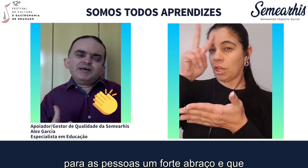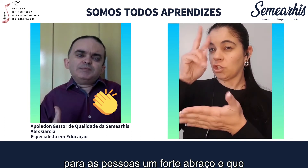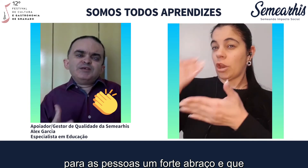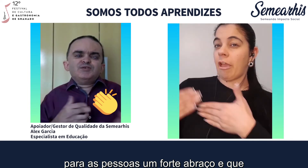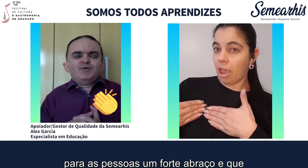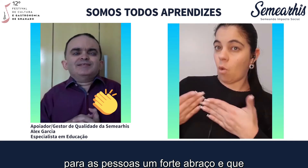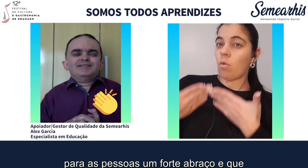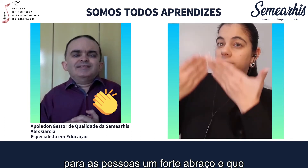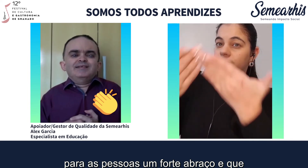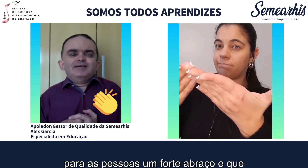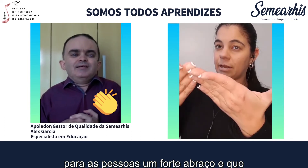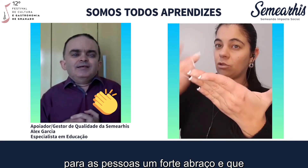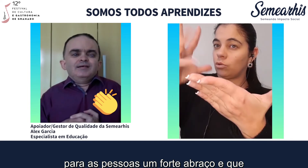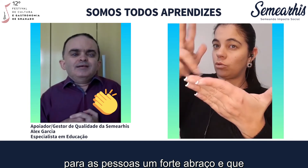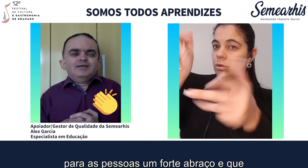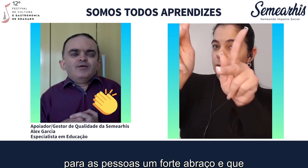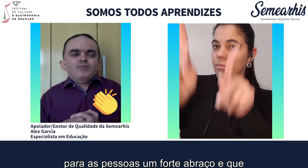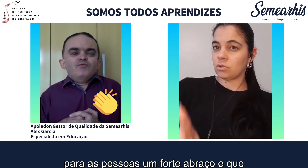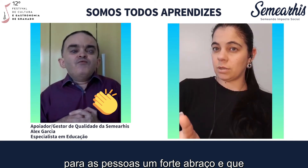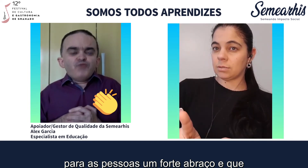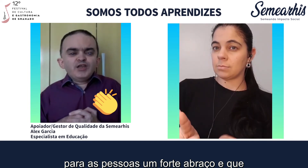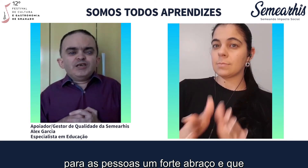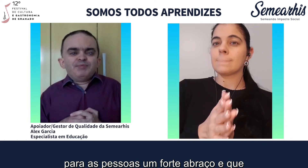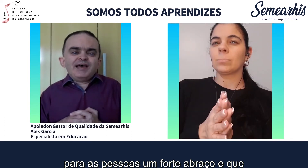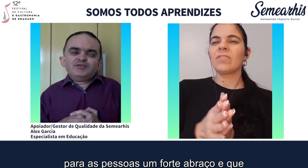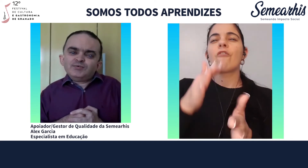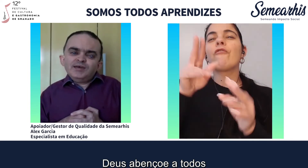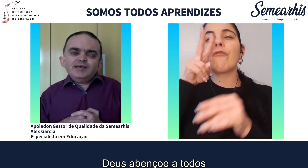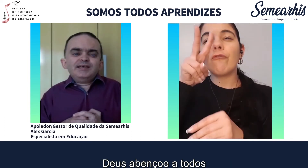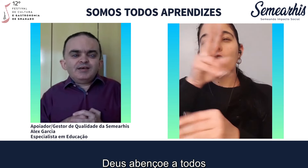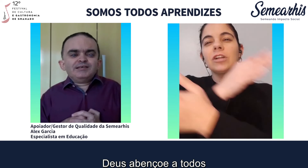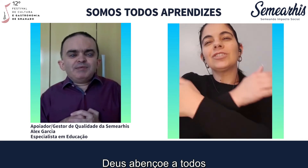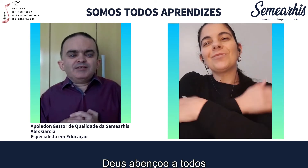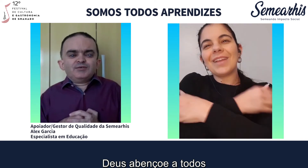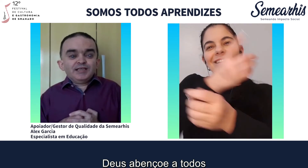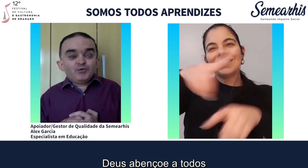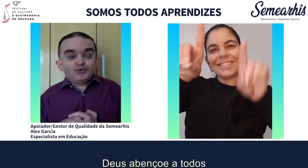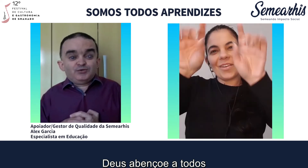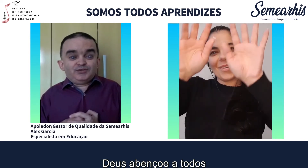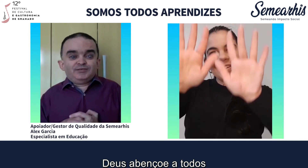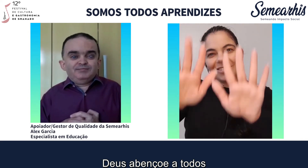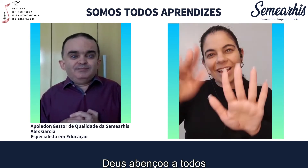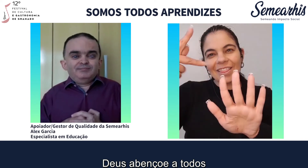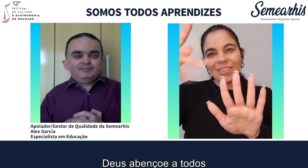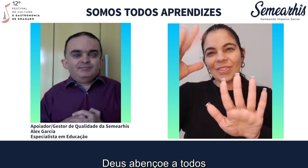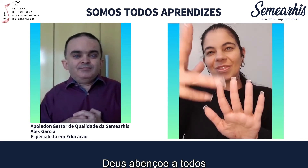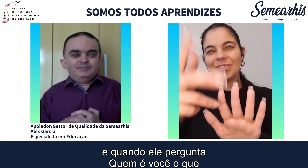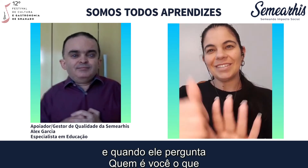deixei para as pessoas. Um forte abraço e que Deus abençoe a todos.